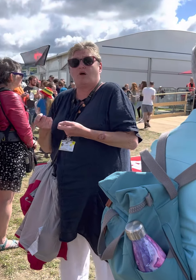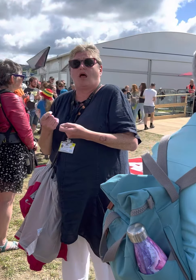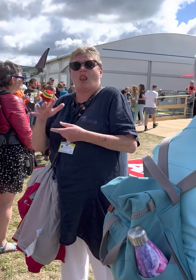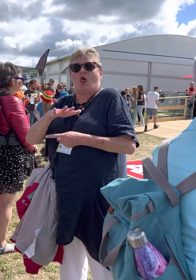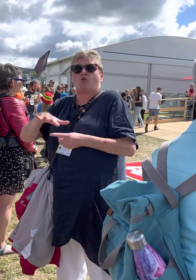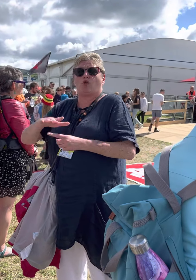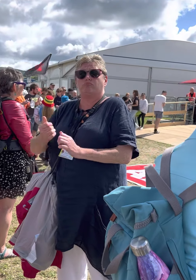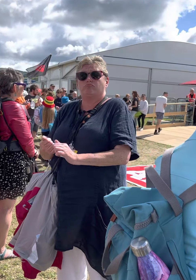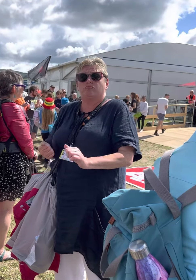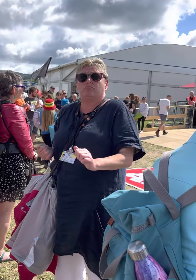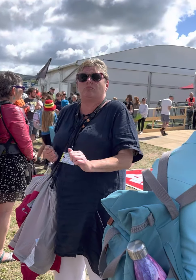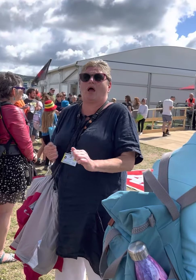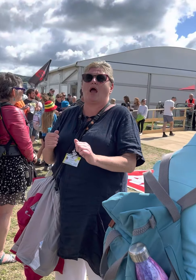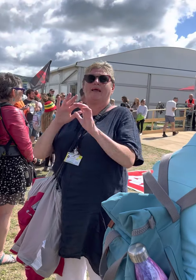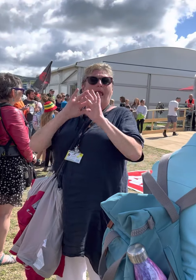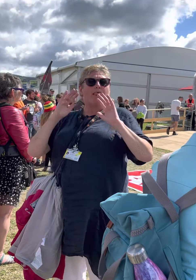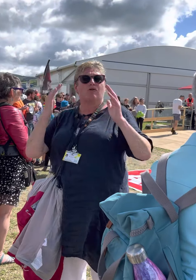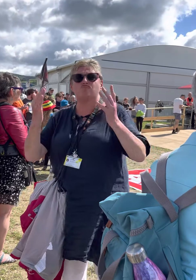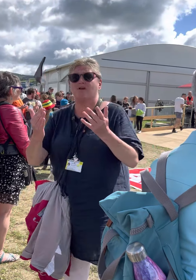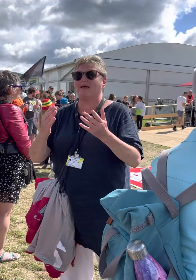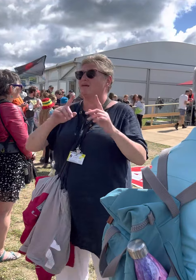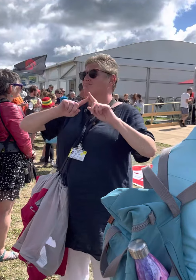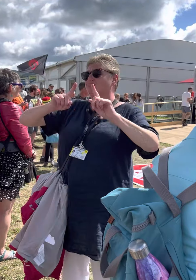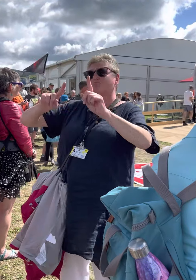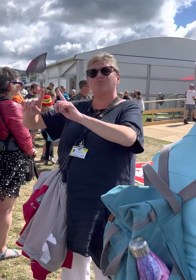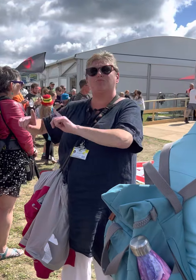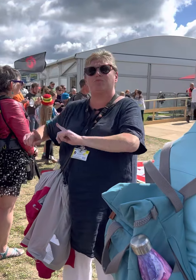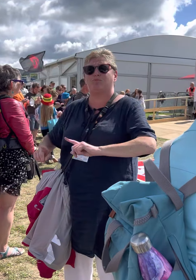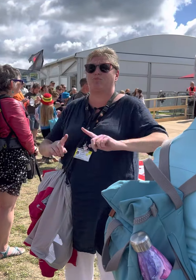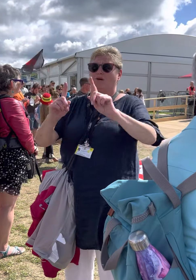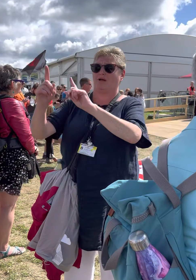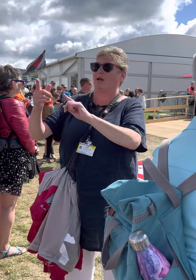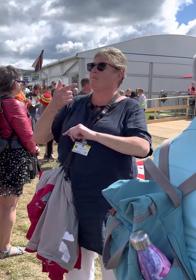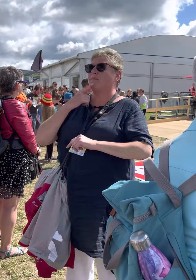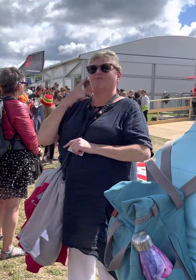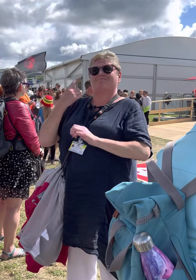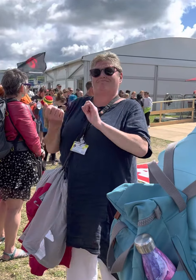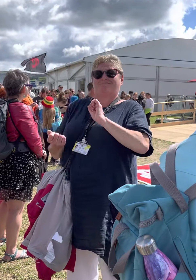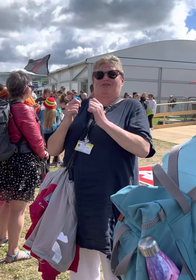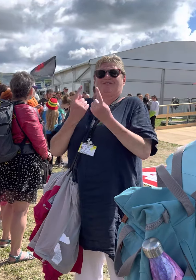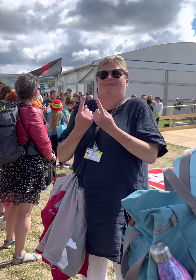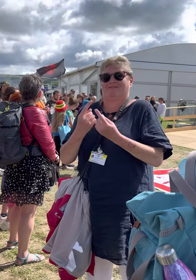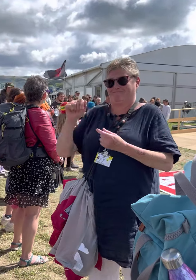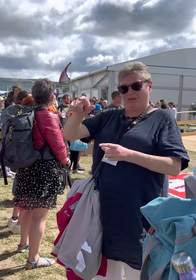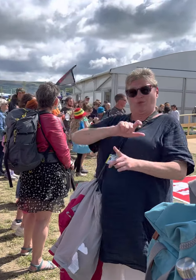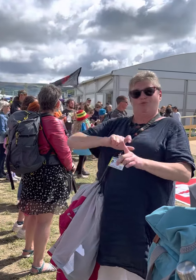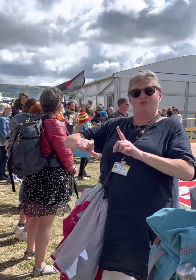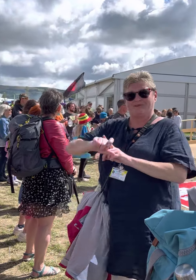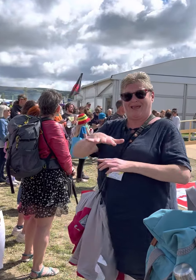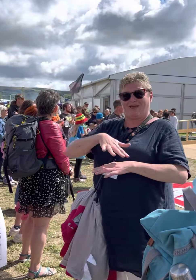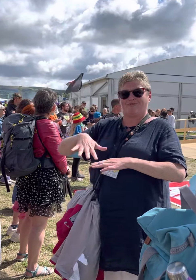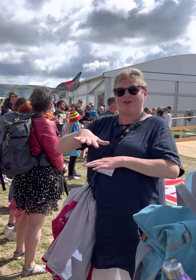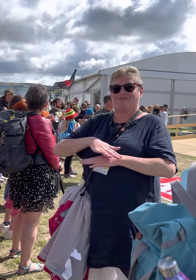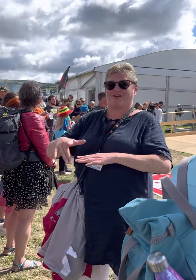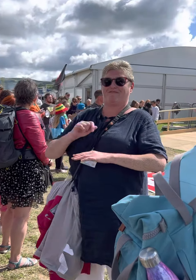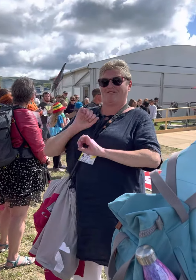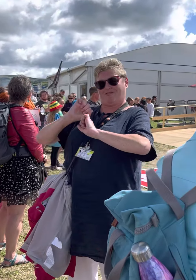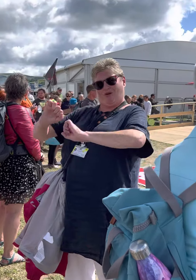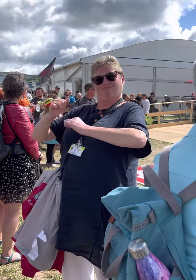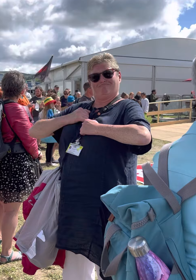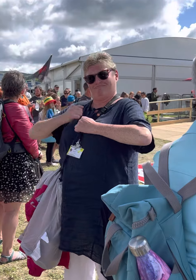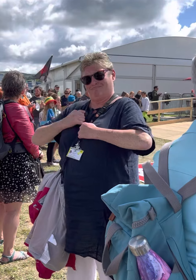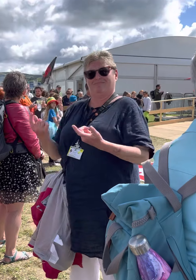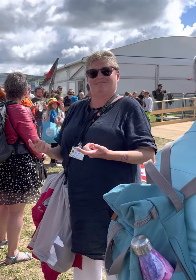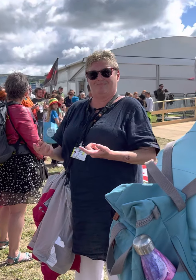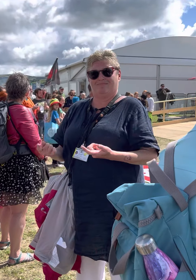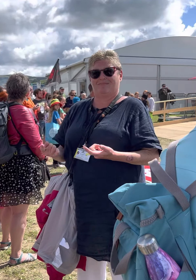y Galeri, Menter Ogwen, bobl sydd yn newid pethau yn eu cymunedau, nhw'n hunan.